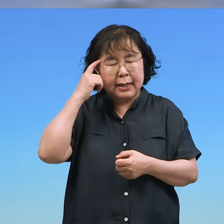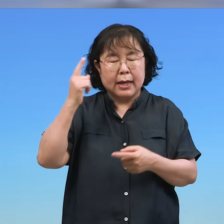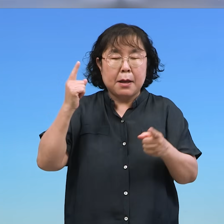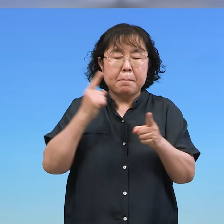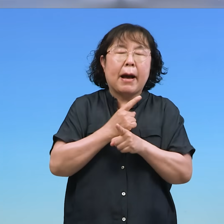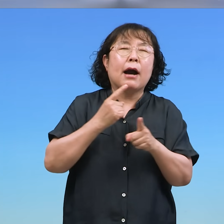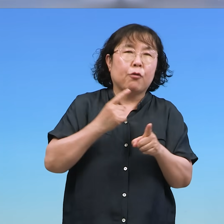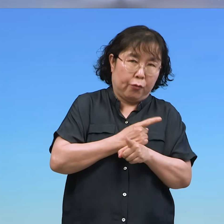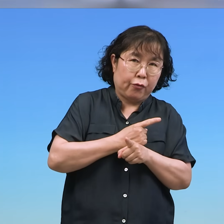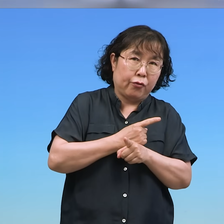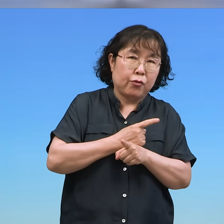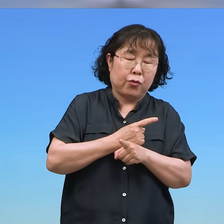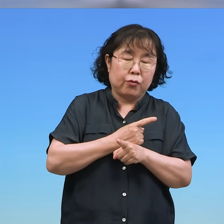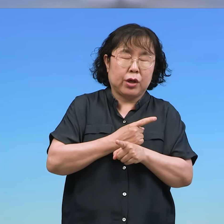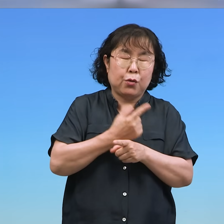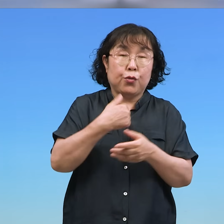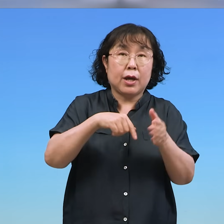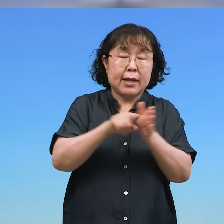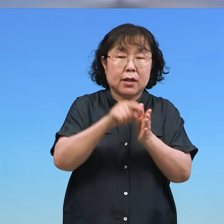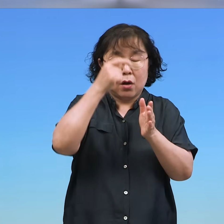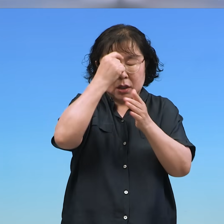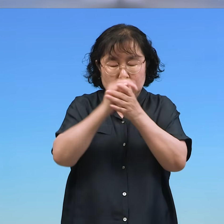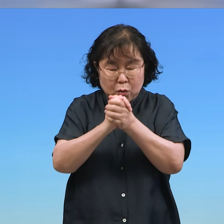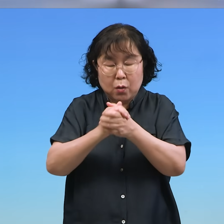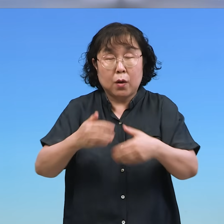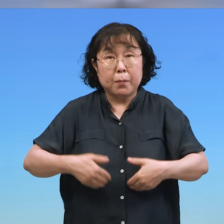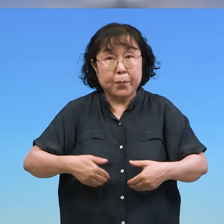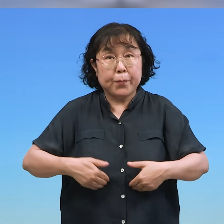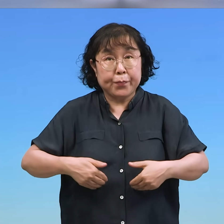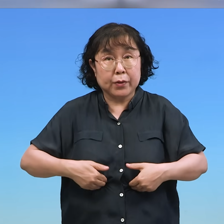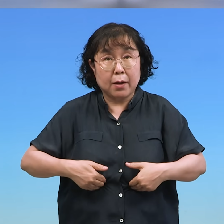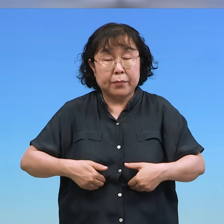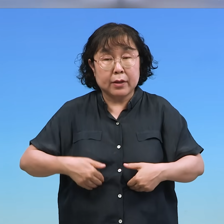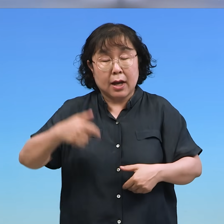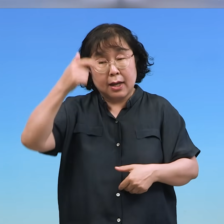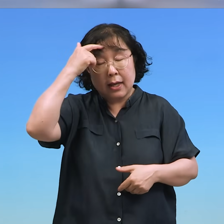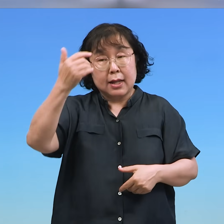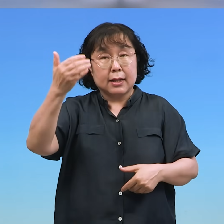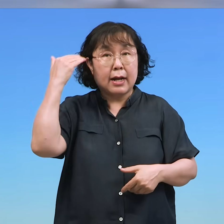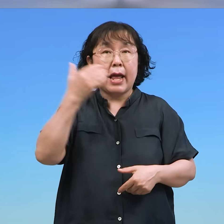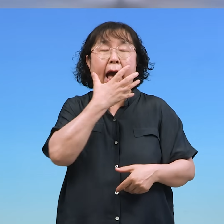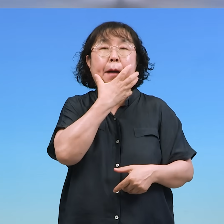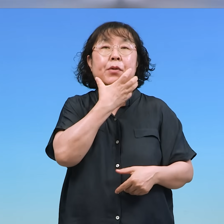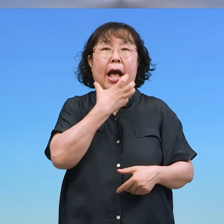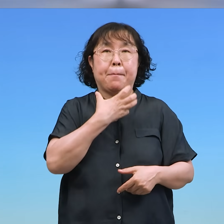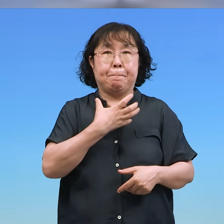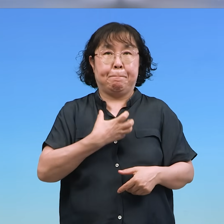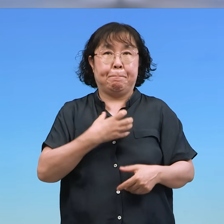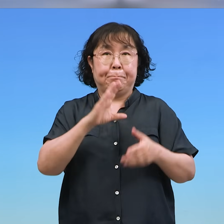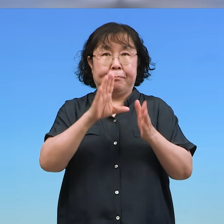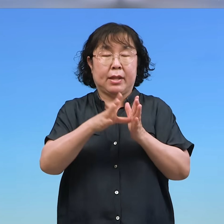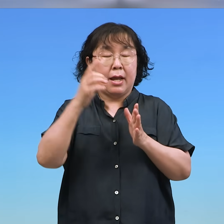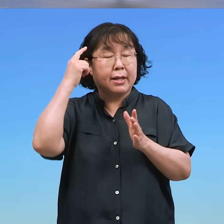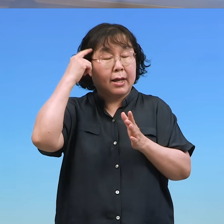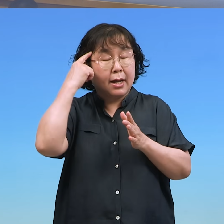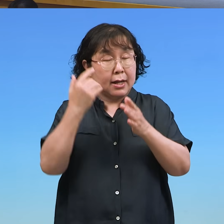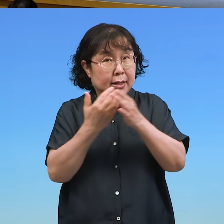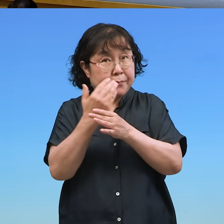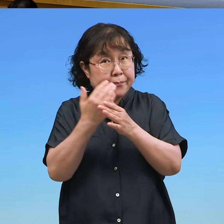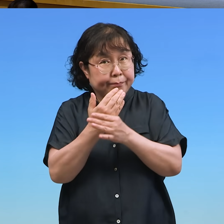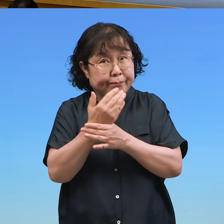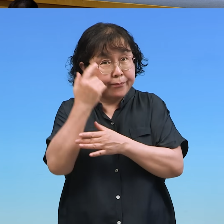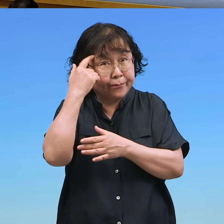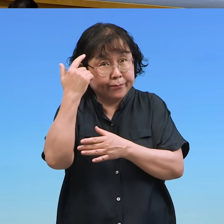생각이 교정되도록 하는 게 그게 기도입니다. 우리 옛날에 그 아브라함 공부할 때 기억나시나요? 창세기 15장